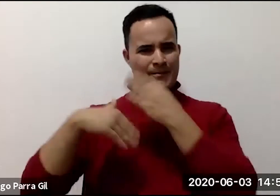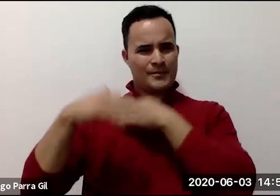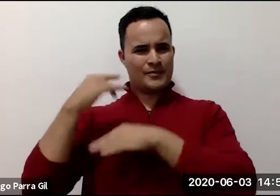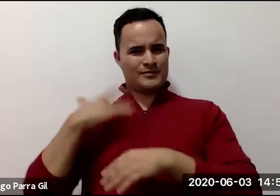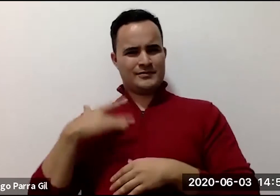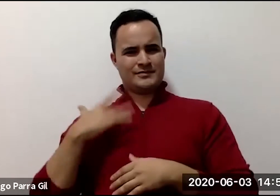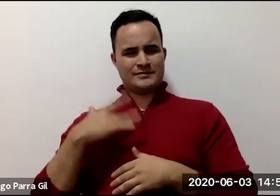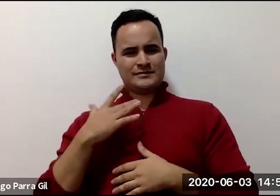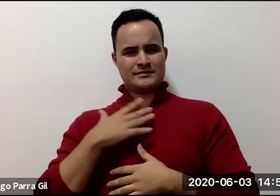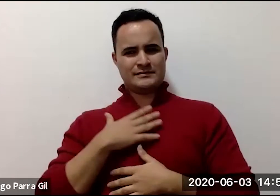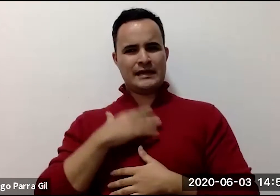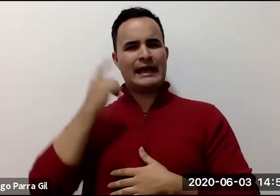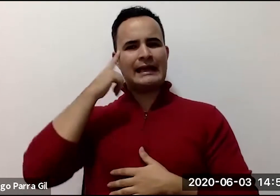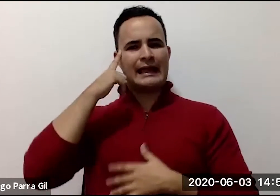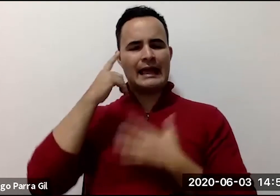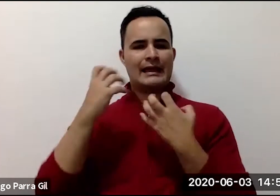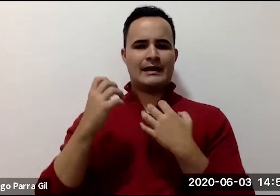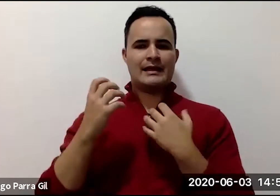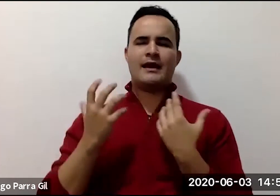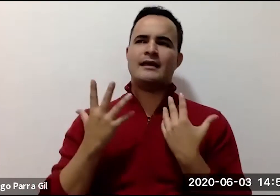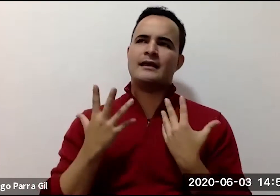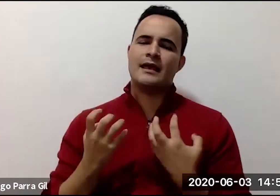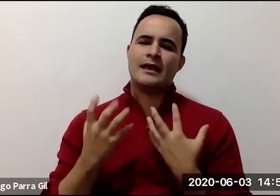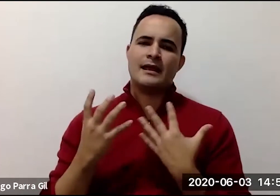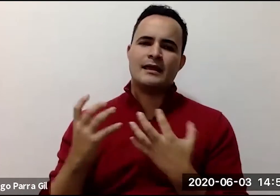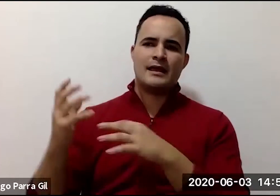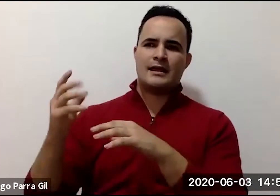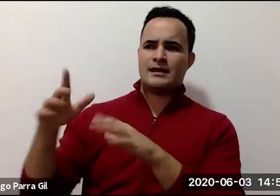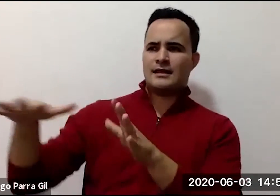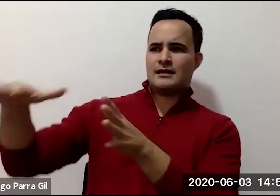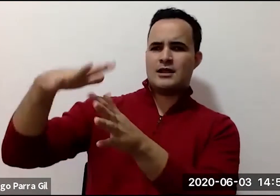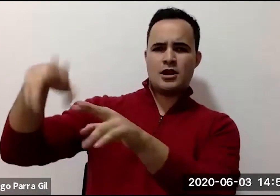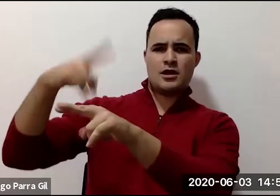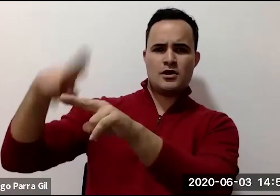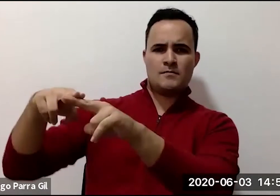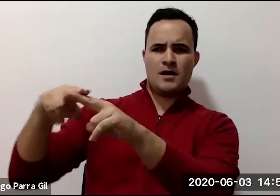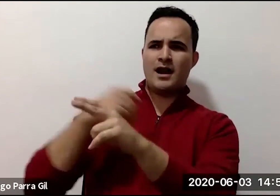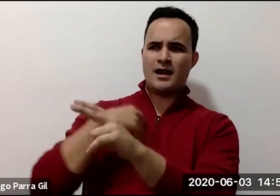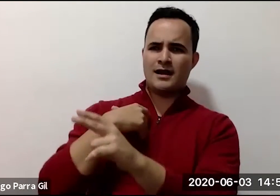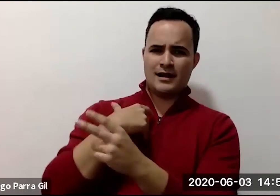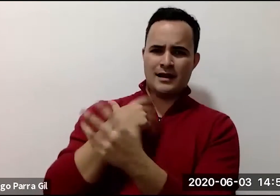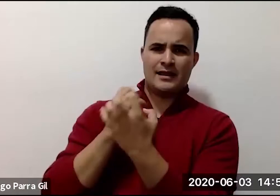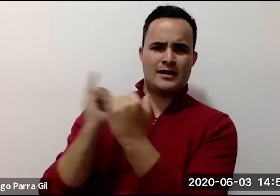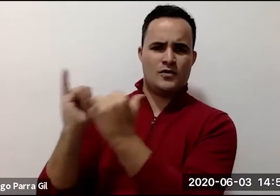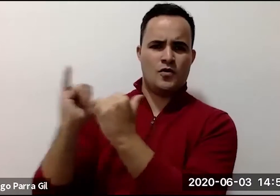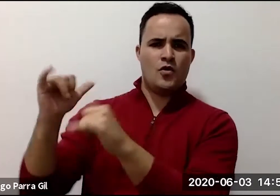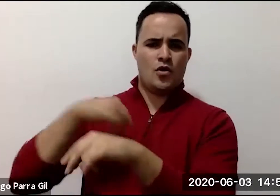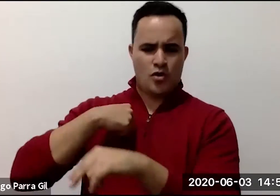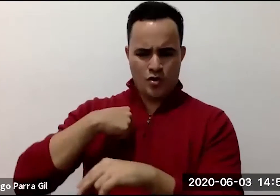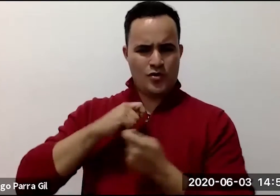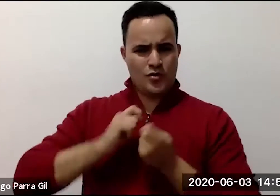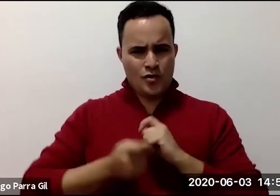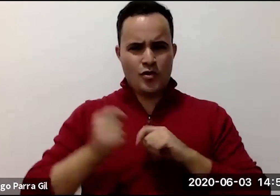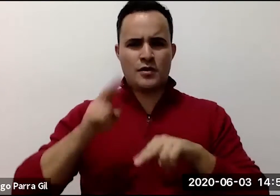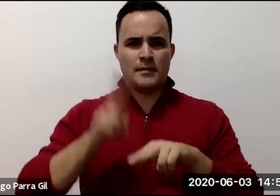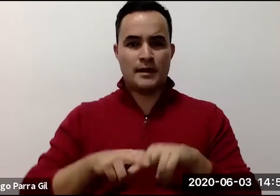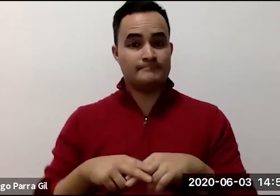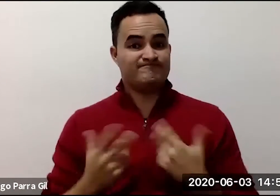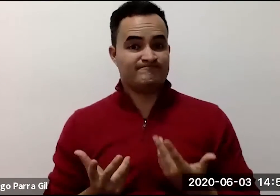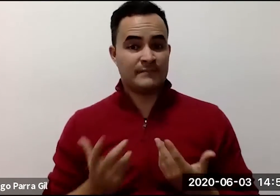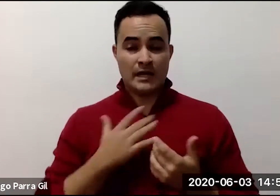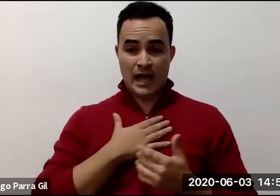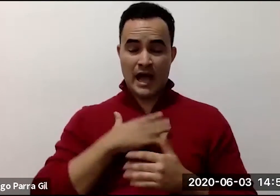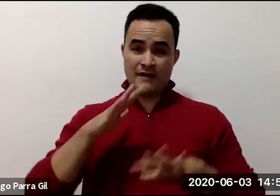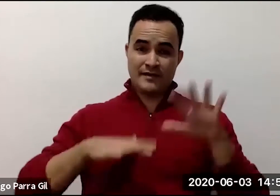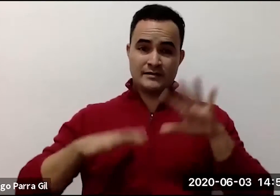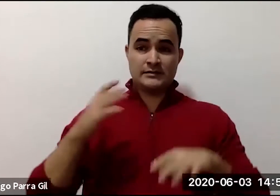otra forma, en ocasiones, mi aspecto se confundía, ¿no? No era como algo